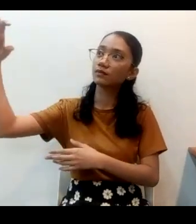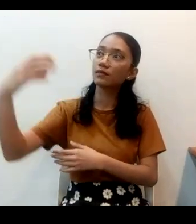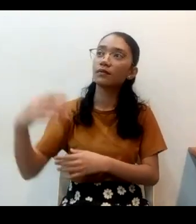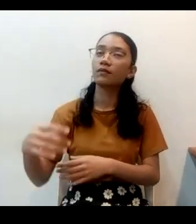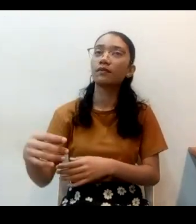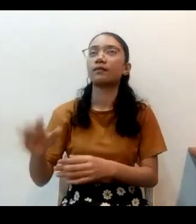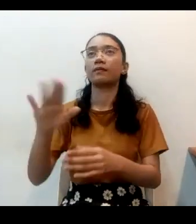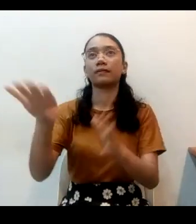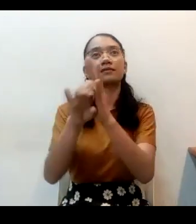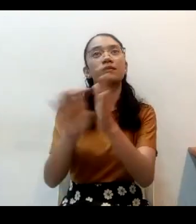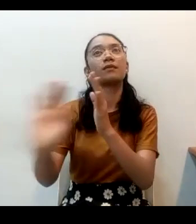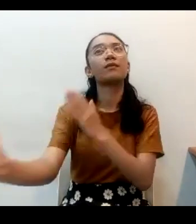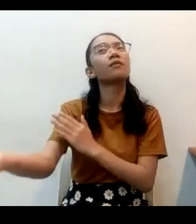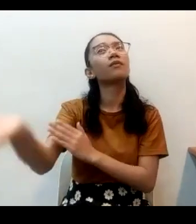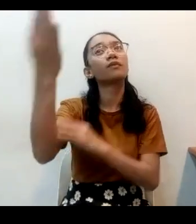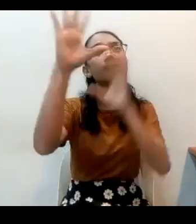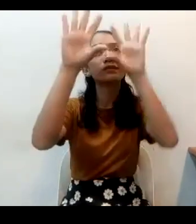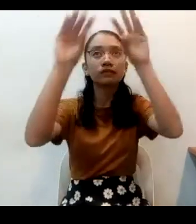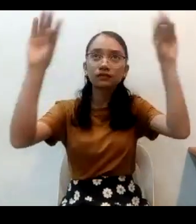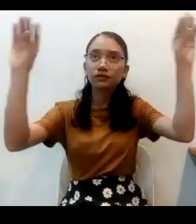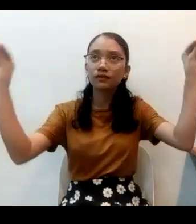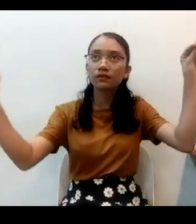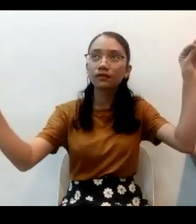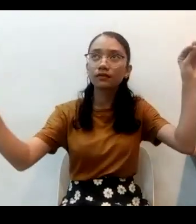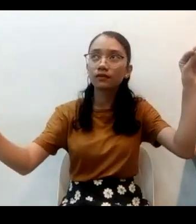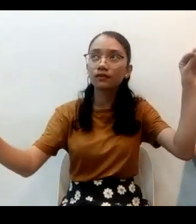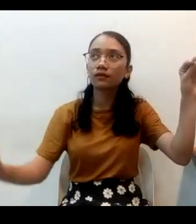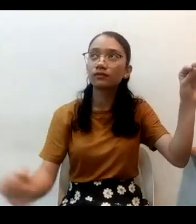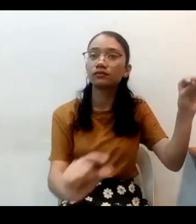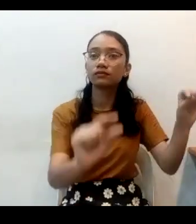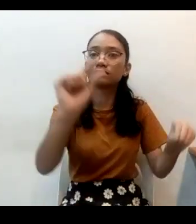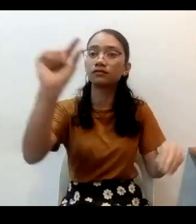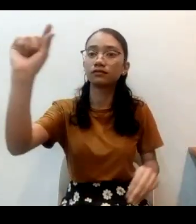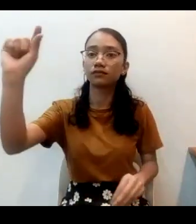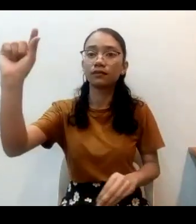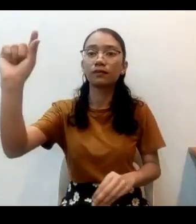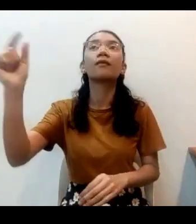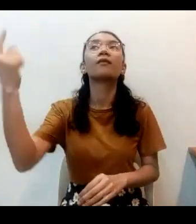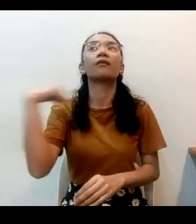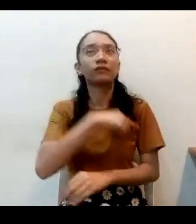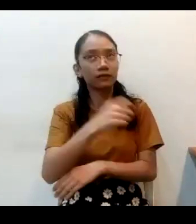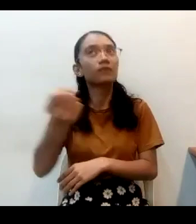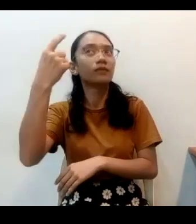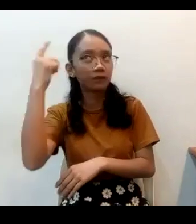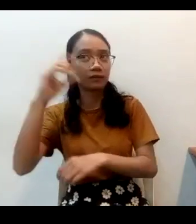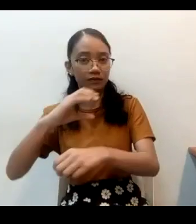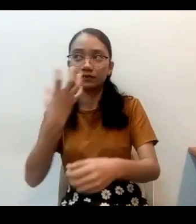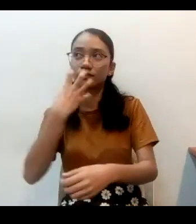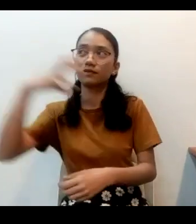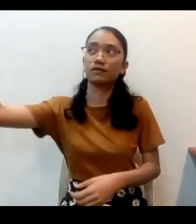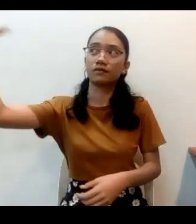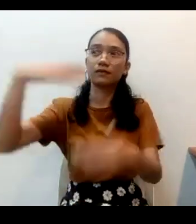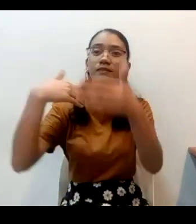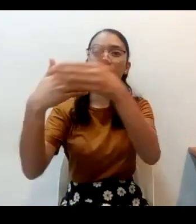again. Ngunit kapag po yung tala sa umaga ay umangat, malalaman po natin na yung araw ay paparating ng muli. Let's look at the